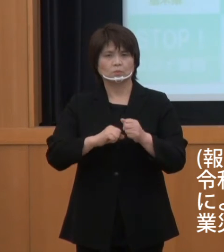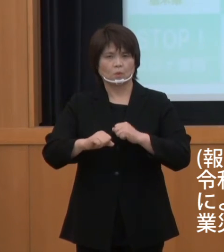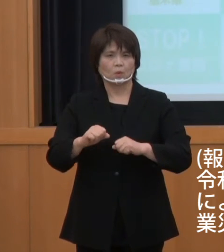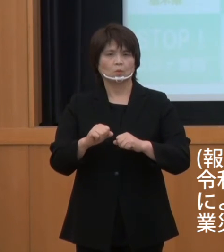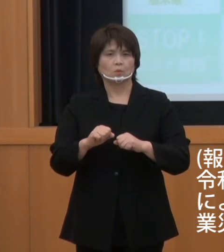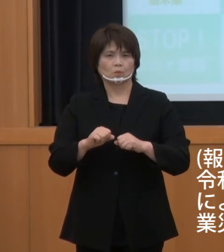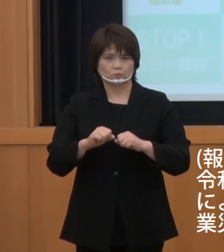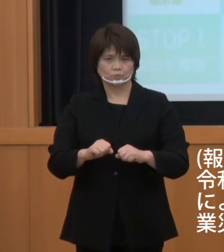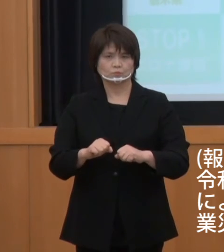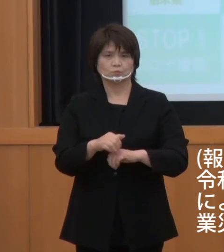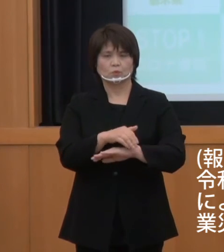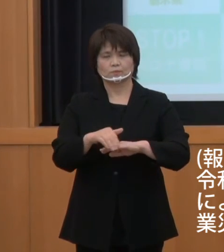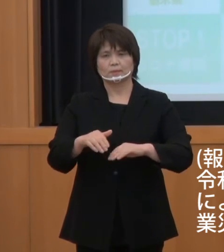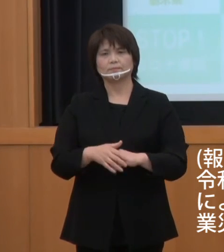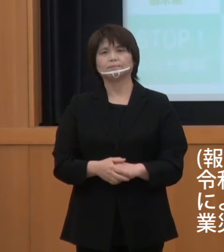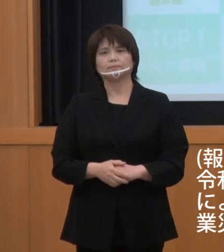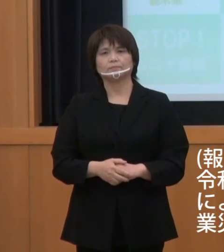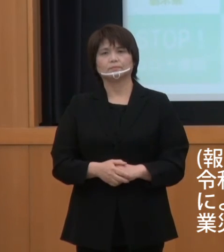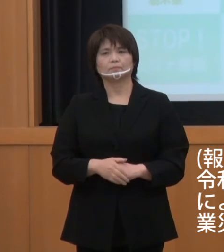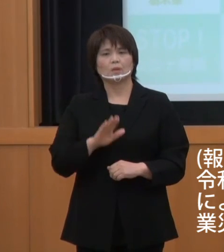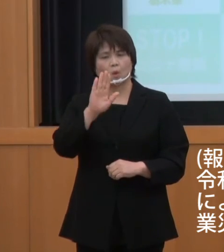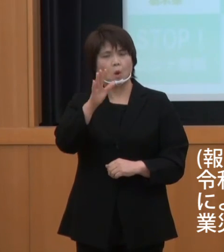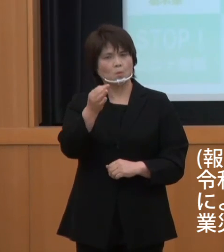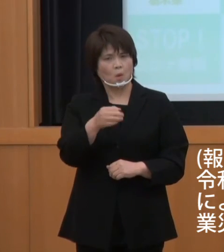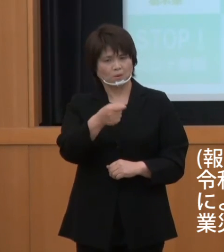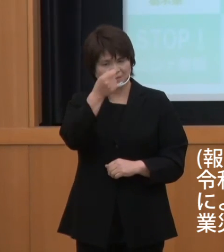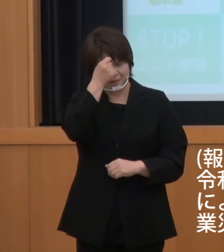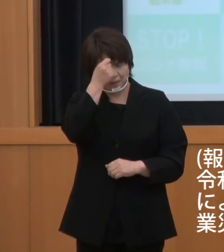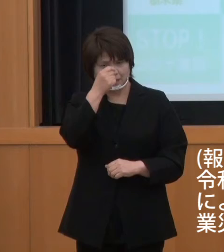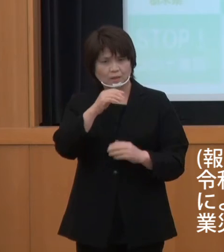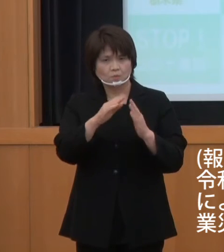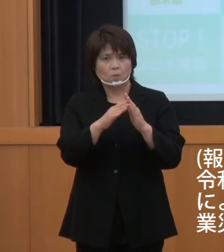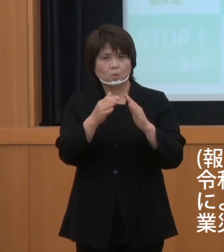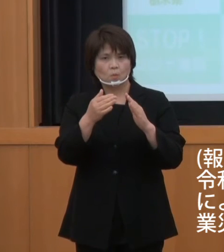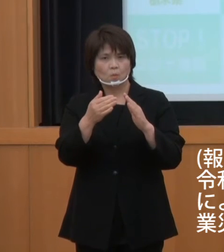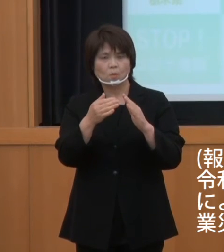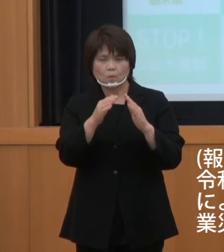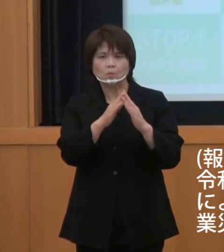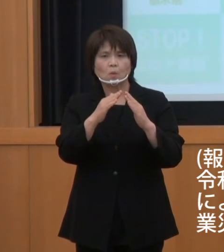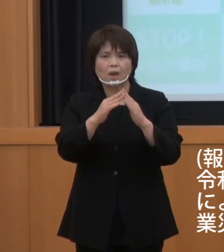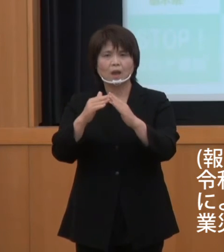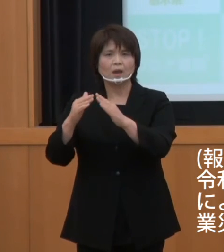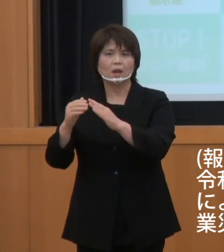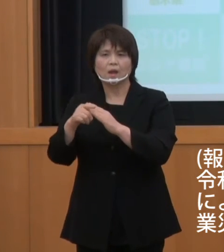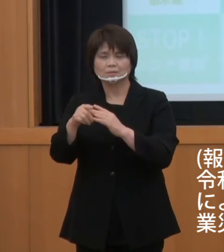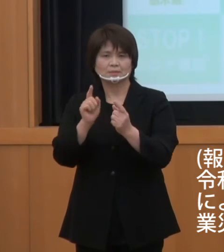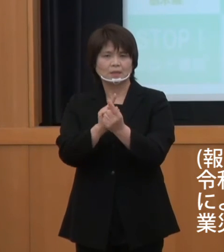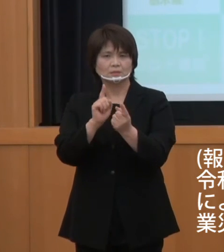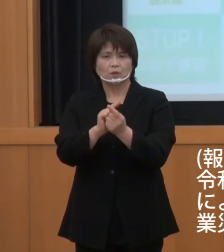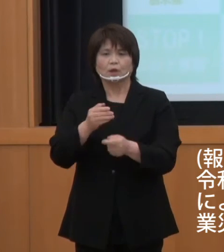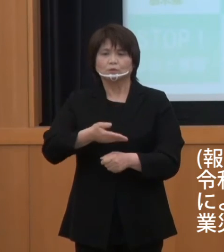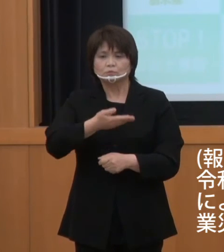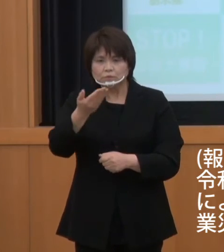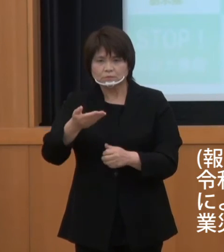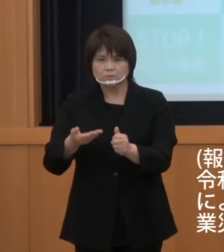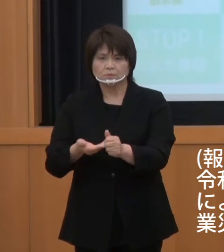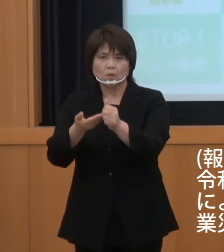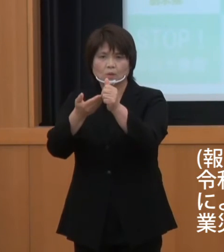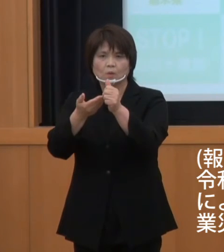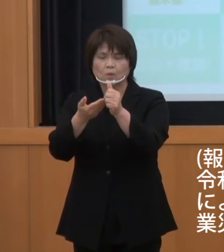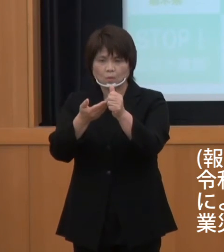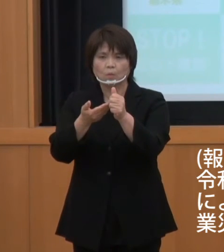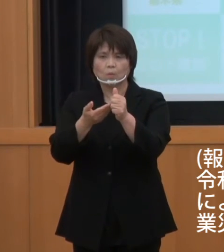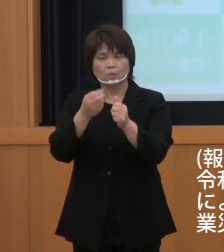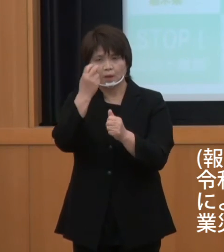たします。引き続き、被害農家に対しましては、時期作に向けた管理が適切